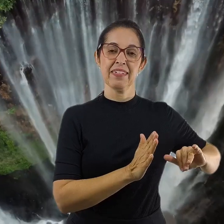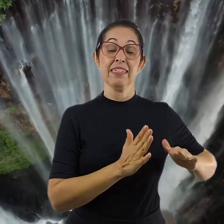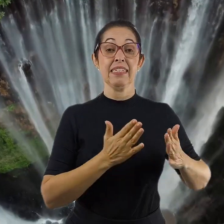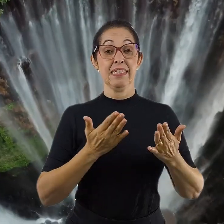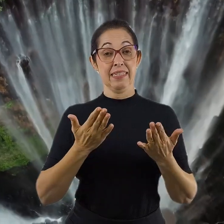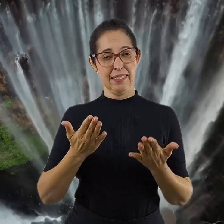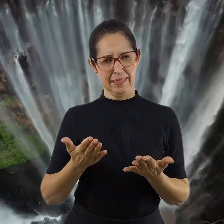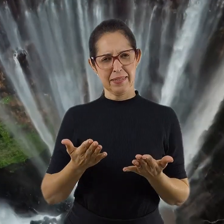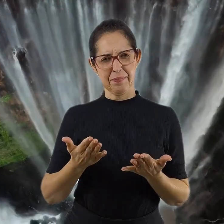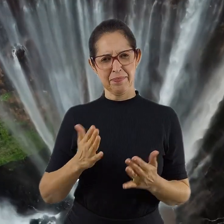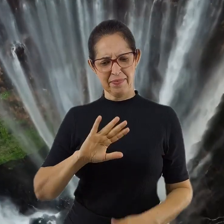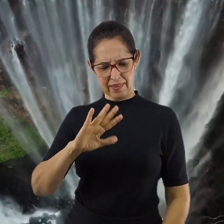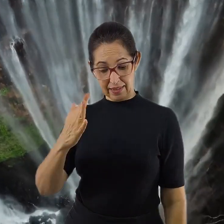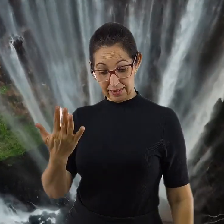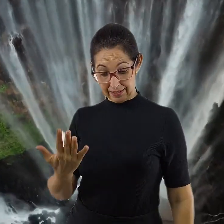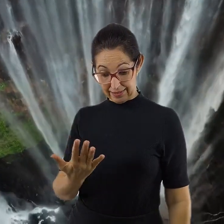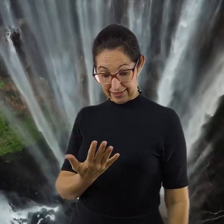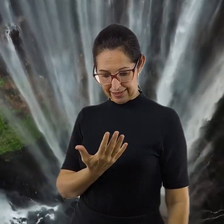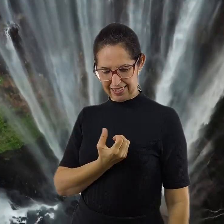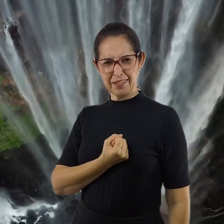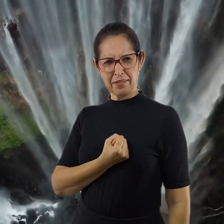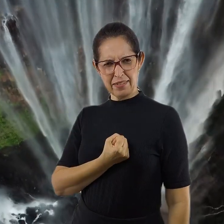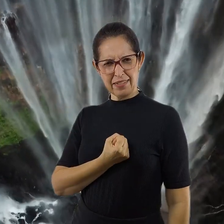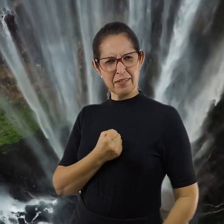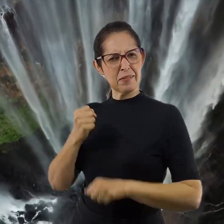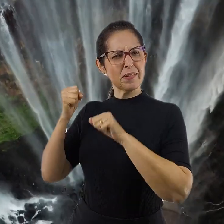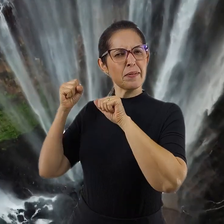a bênção da salvação,